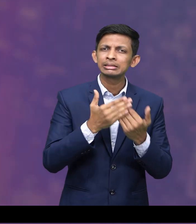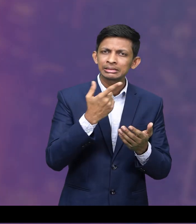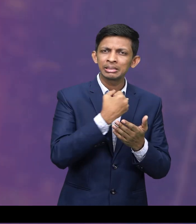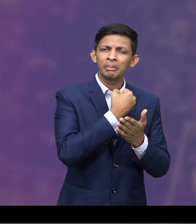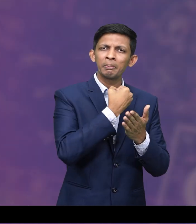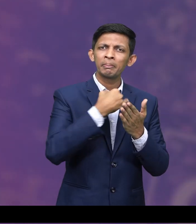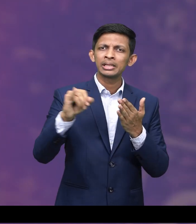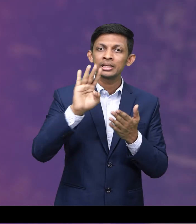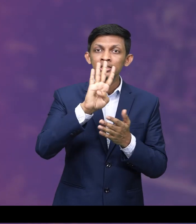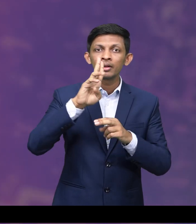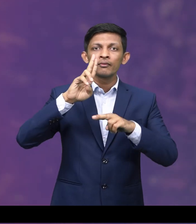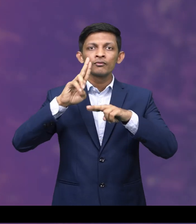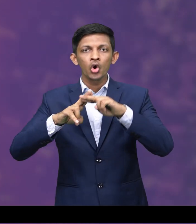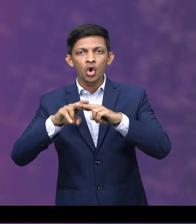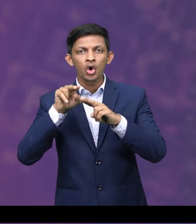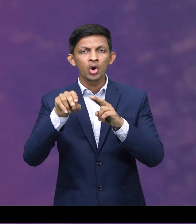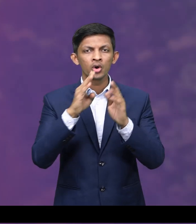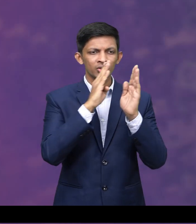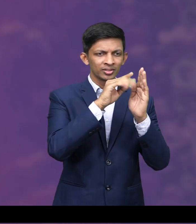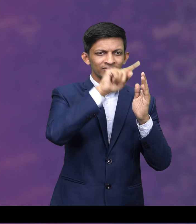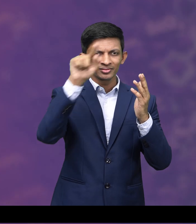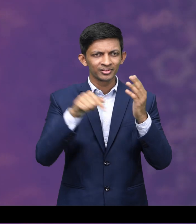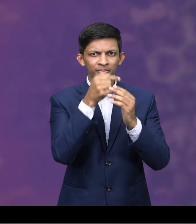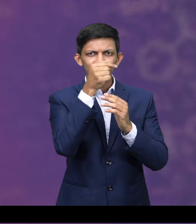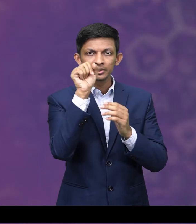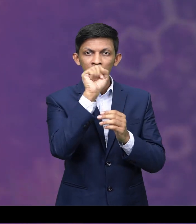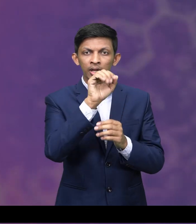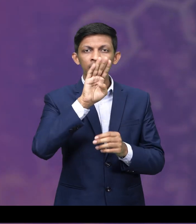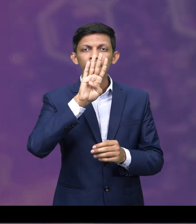కంటే 4f ఎలక్ట్రాన్లను తొలగించడం సులభం.